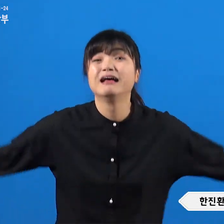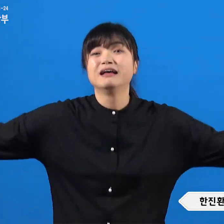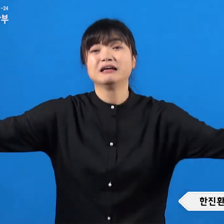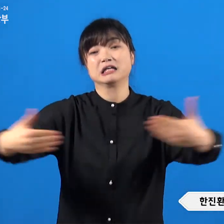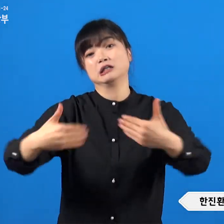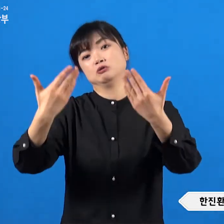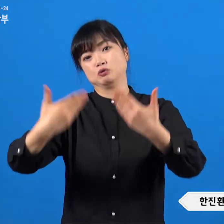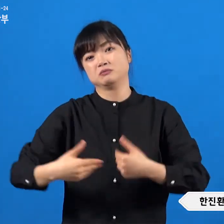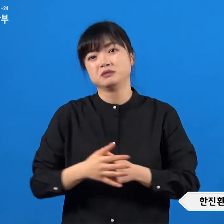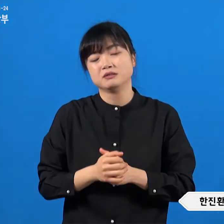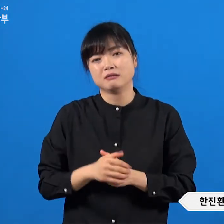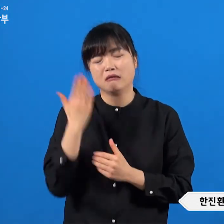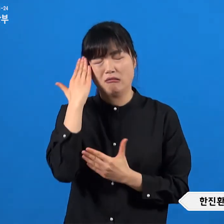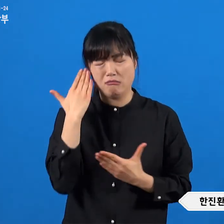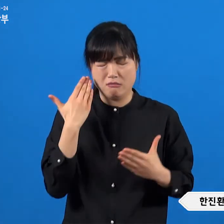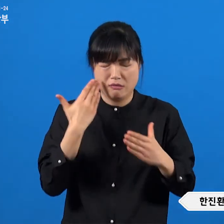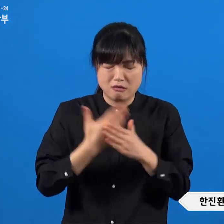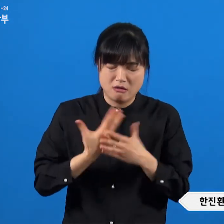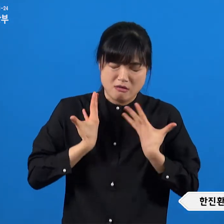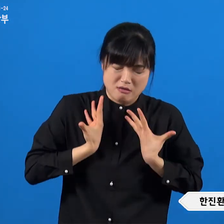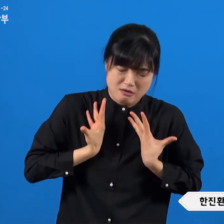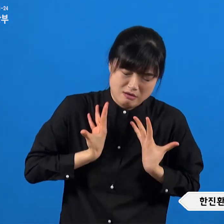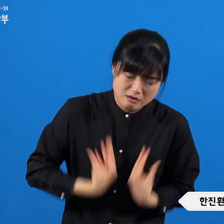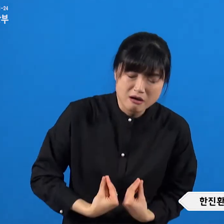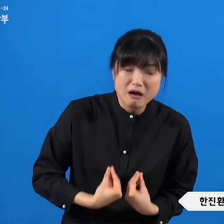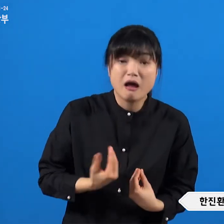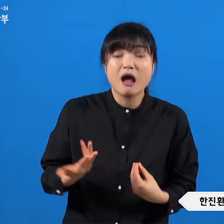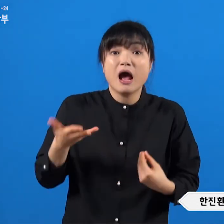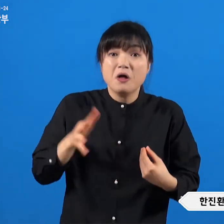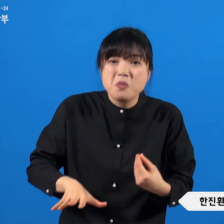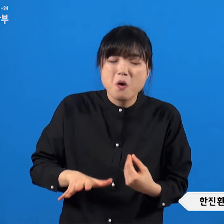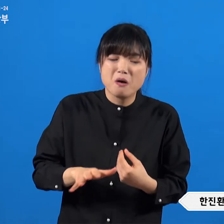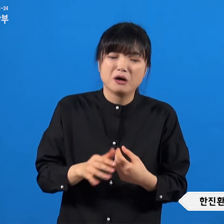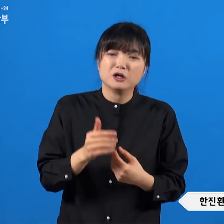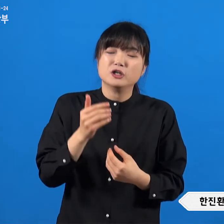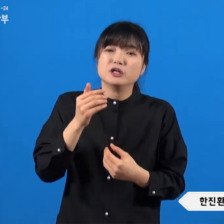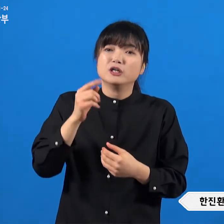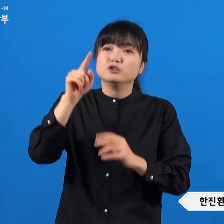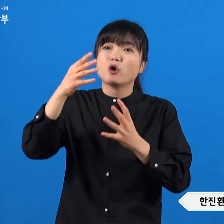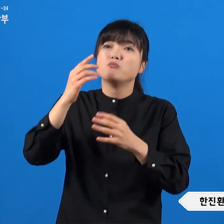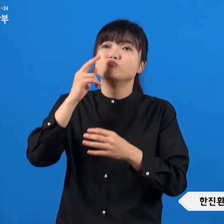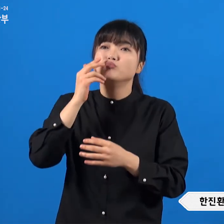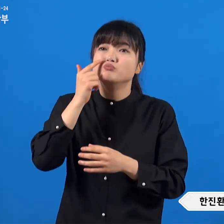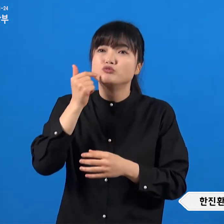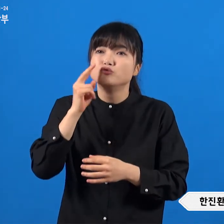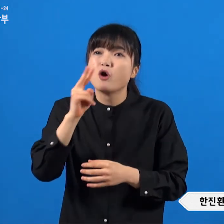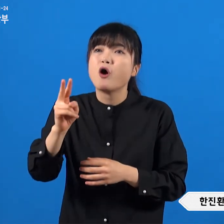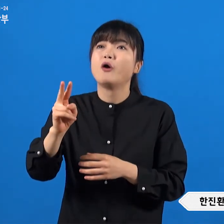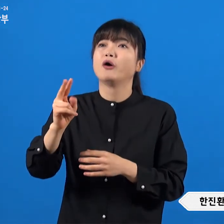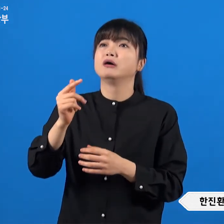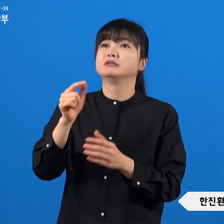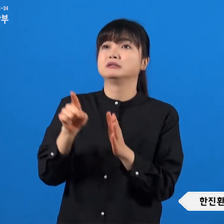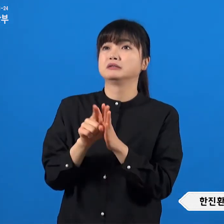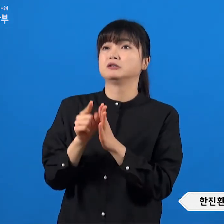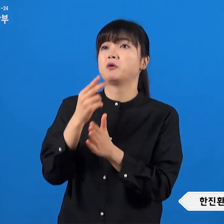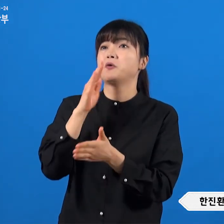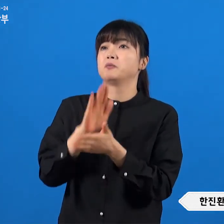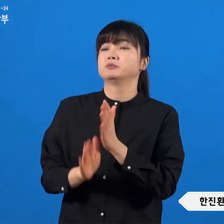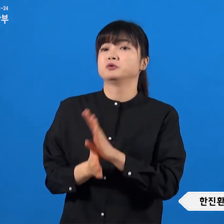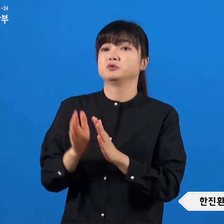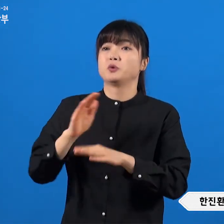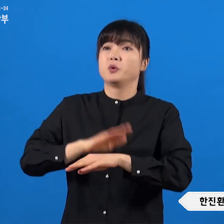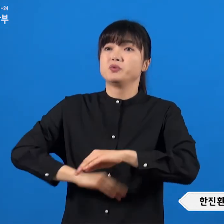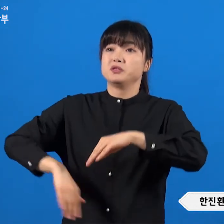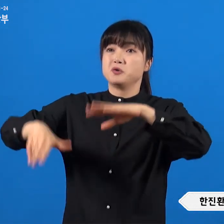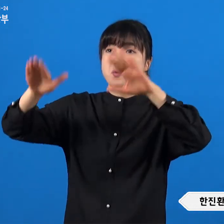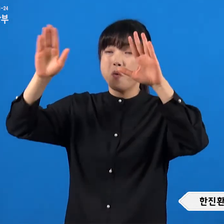아무리 캄캄하고 절망스러운 일을 당해도 전부여 의지 없어서 내가 손들고 갑니다, 돌아가기만 하면